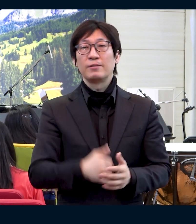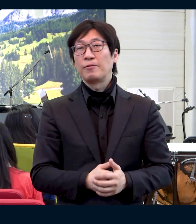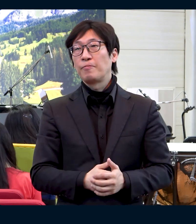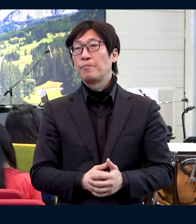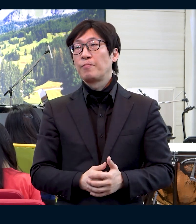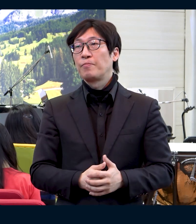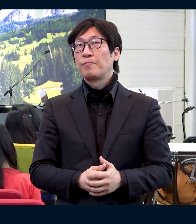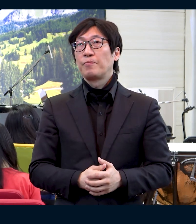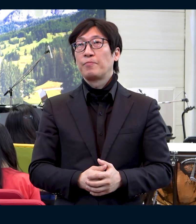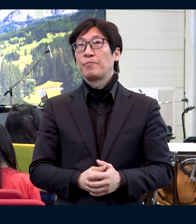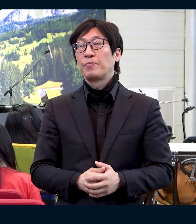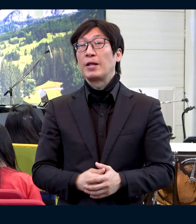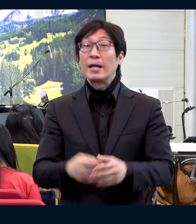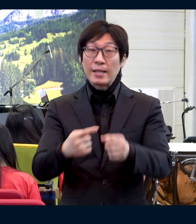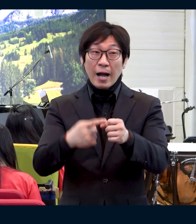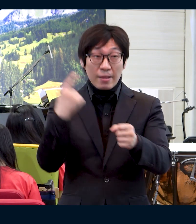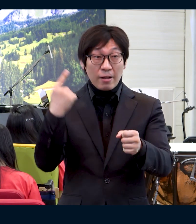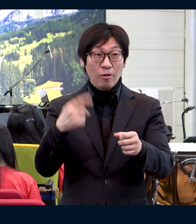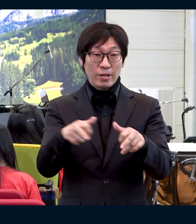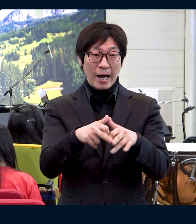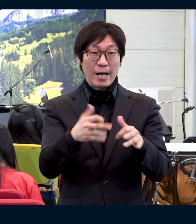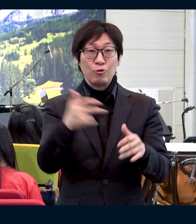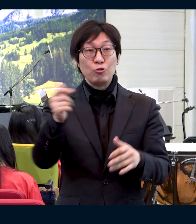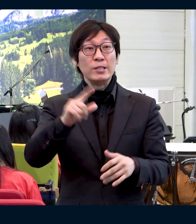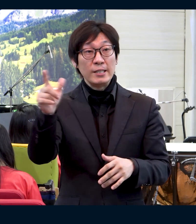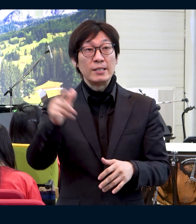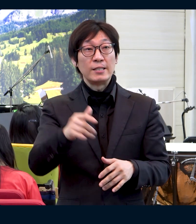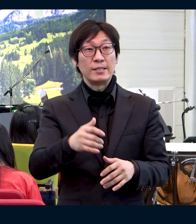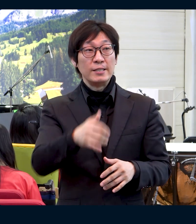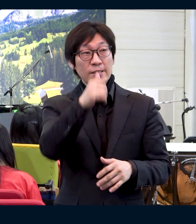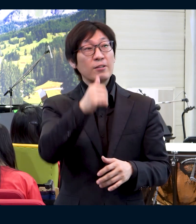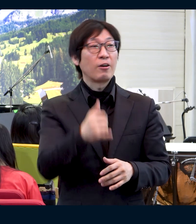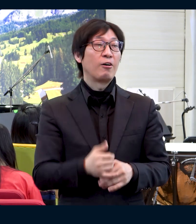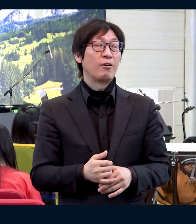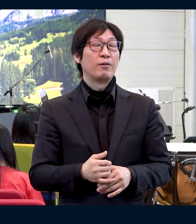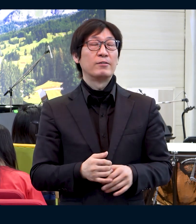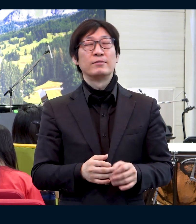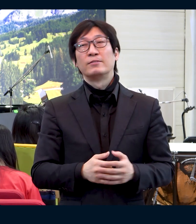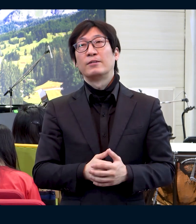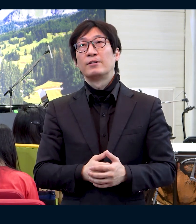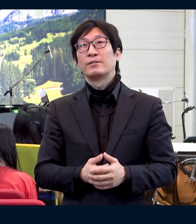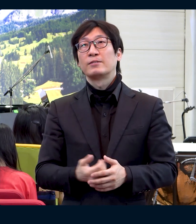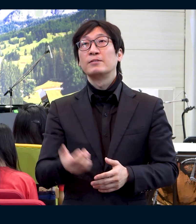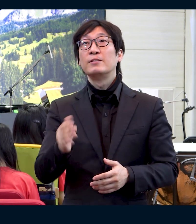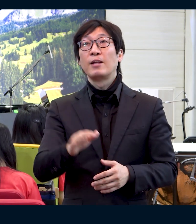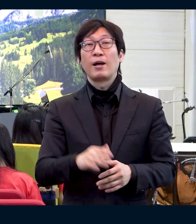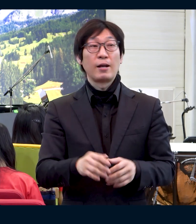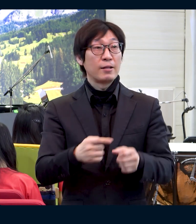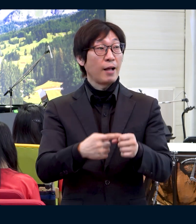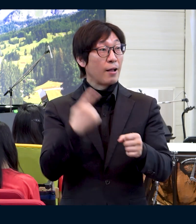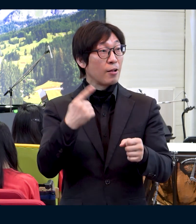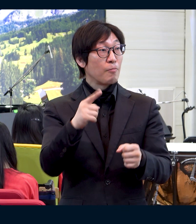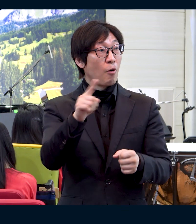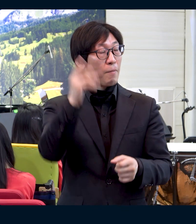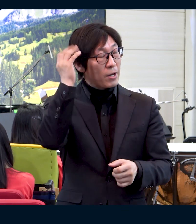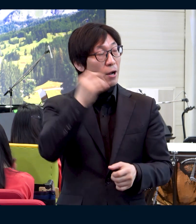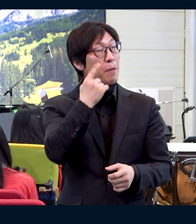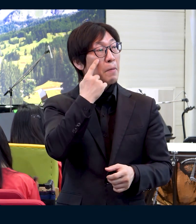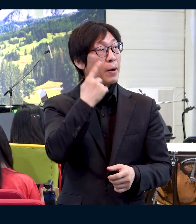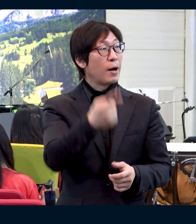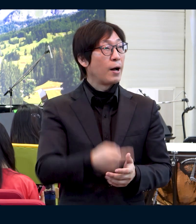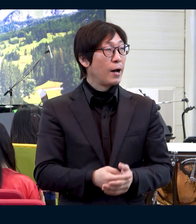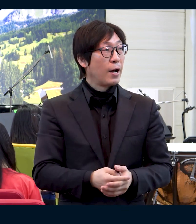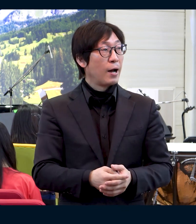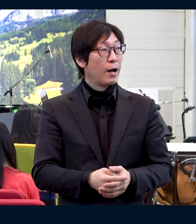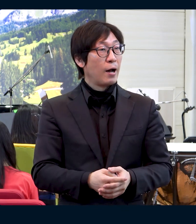듭니다. 물론 작년에도 저희는 장애인 주일로 예배를 드렸습니다. 하지만 작년을 한번 기억해 보십시오. 그때만